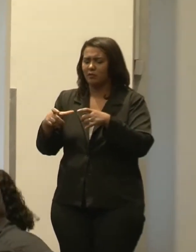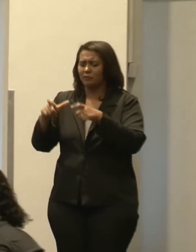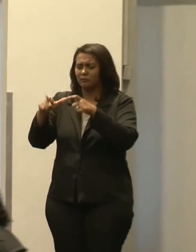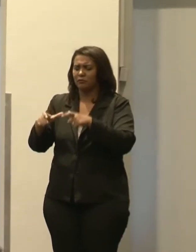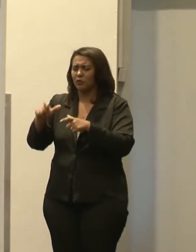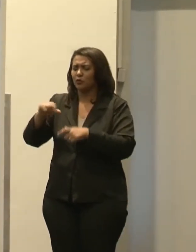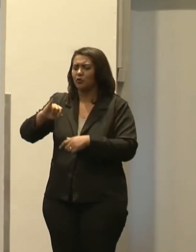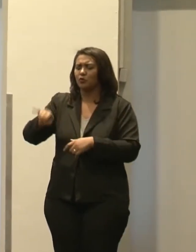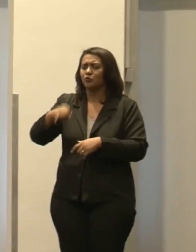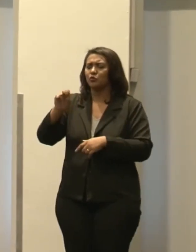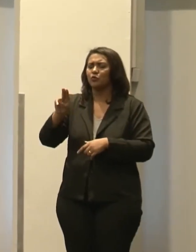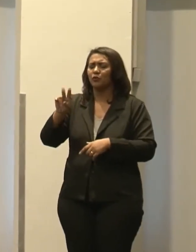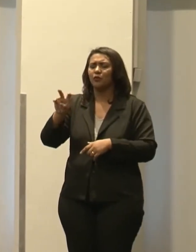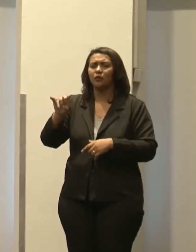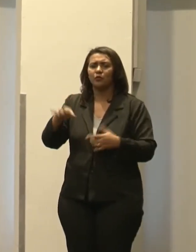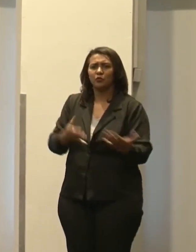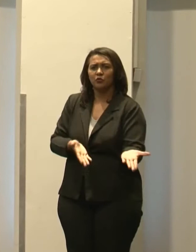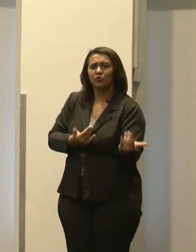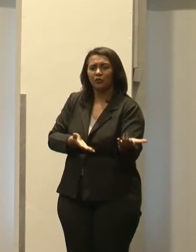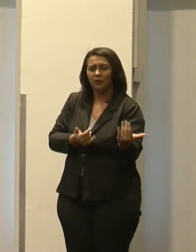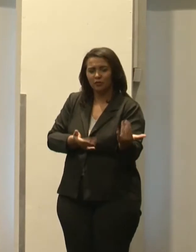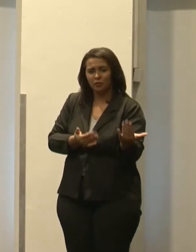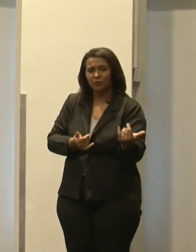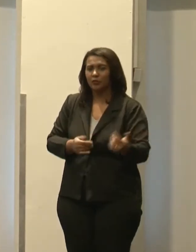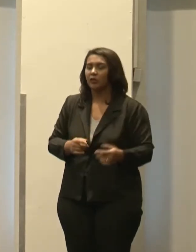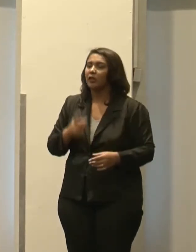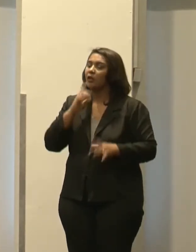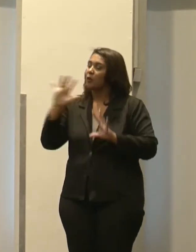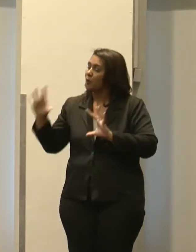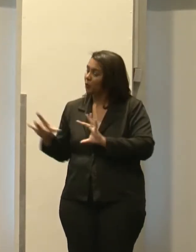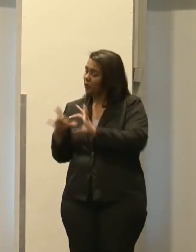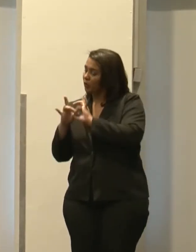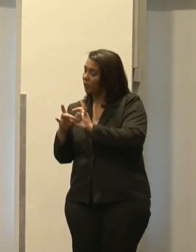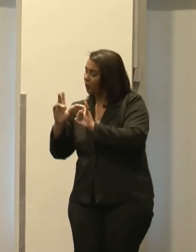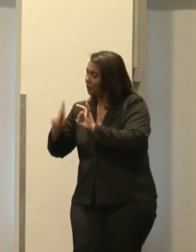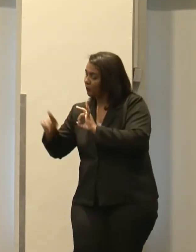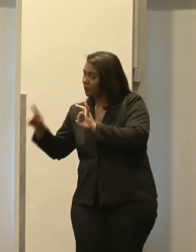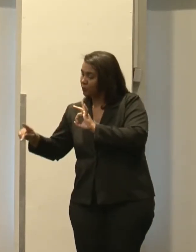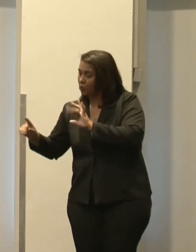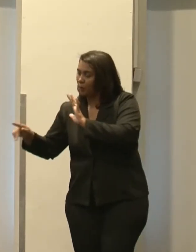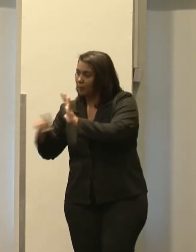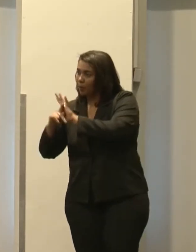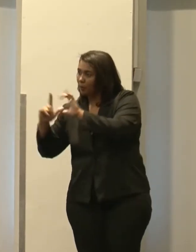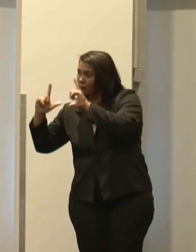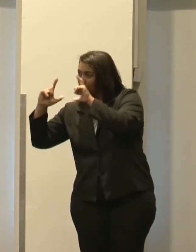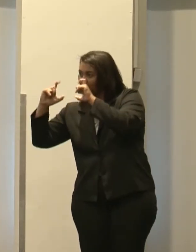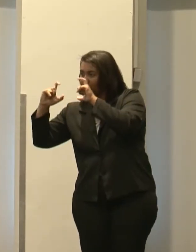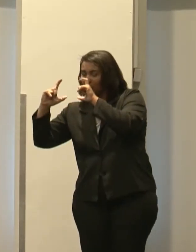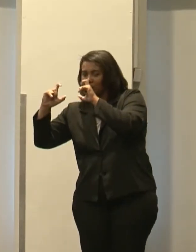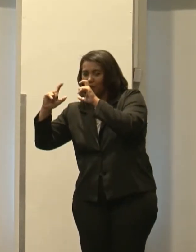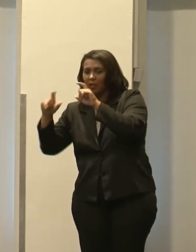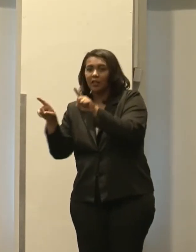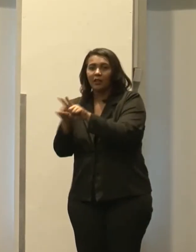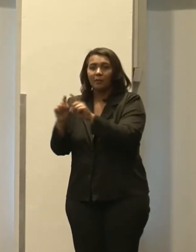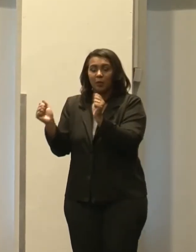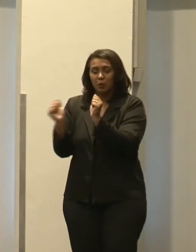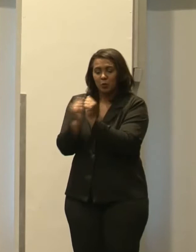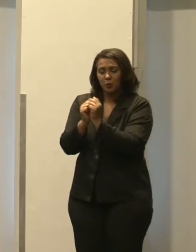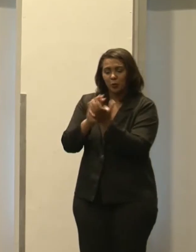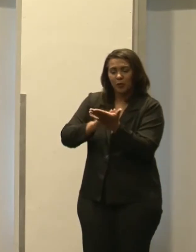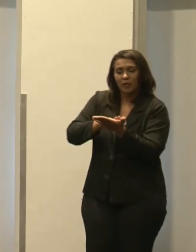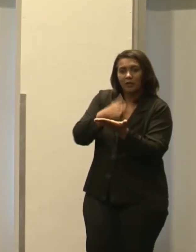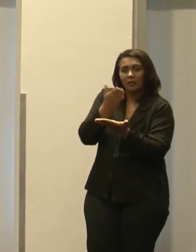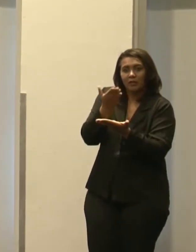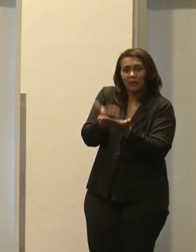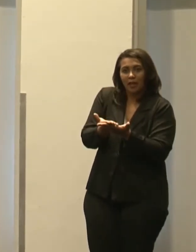governo federal e que uniu tanto o professor de fotografia junto com o intérprete, né, para